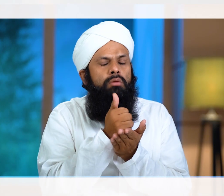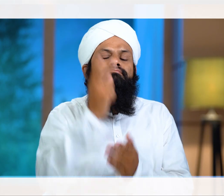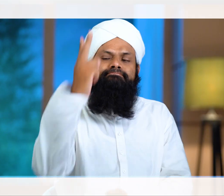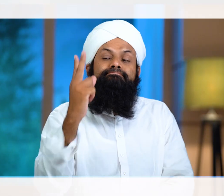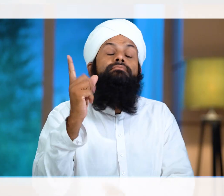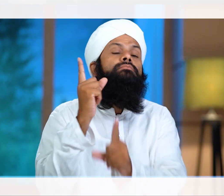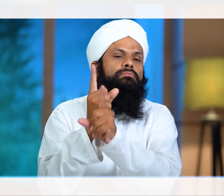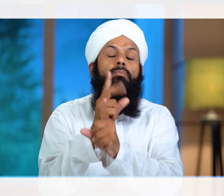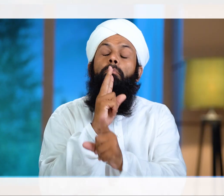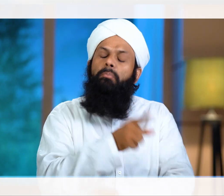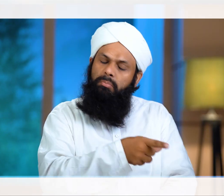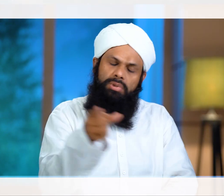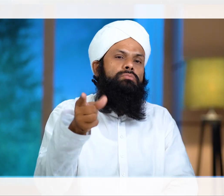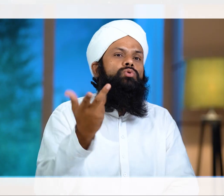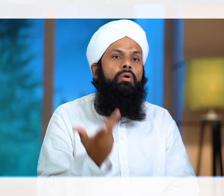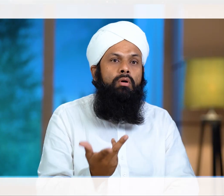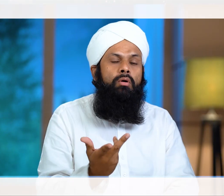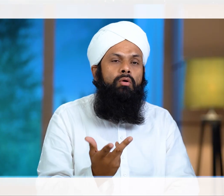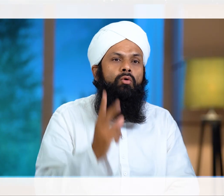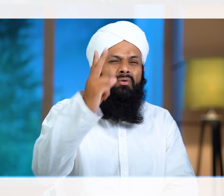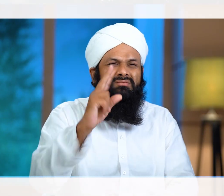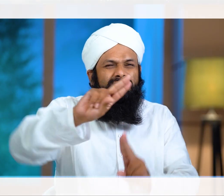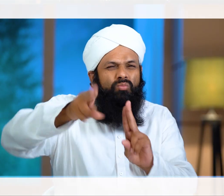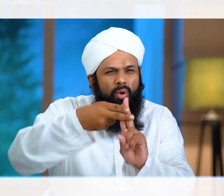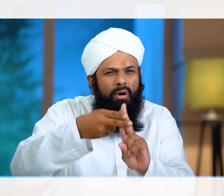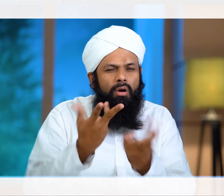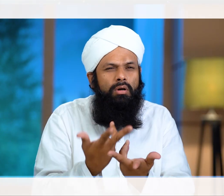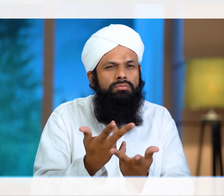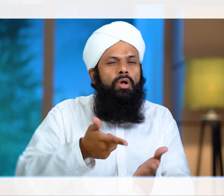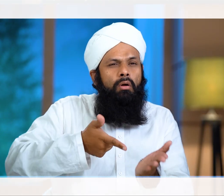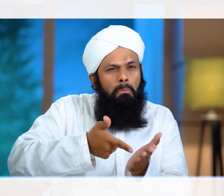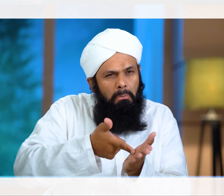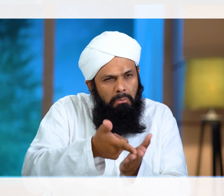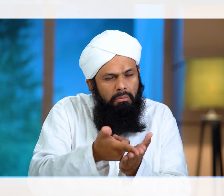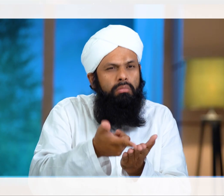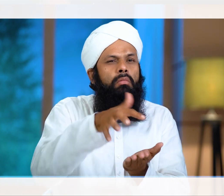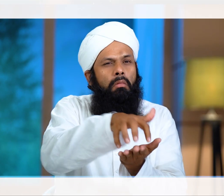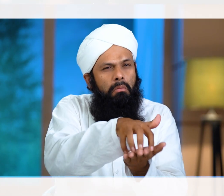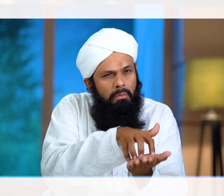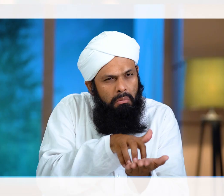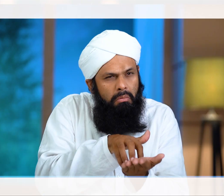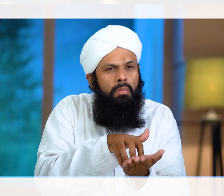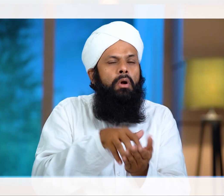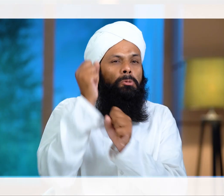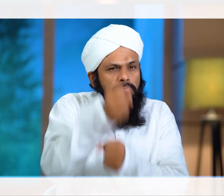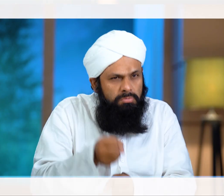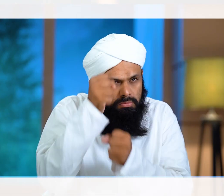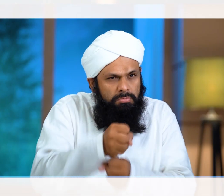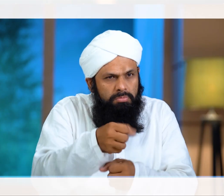بہت شوق ہے. ہاتھی ملے گا؟ بادشاہ کہتا ہے آپ باہر جا کر میرے لوگوں سے رابطہ کر لیں. باہر گیا تو باہر اس